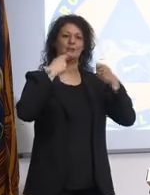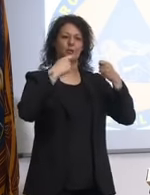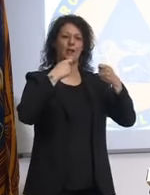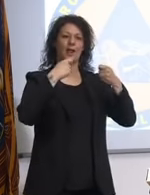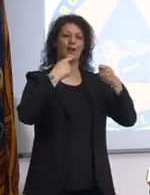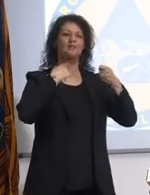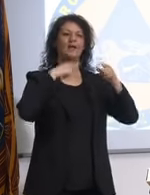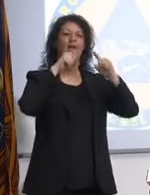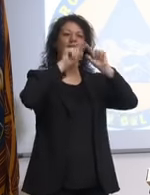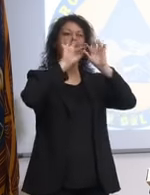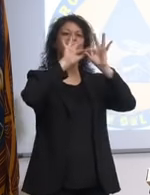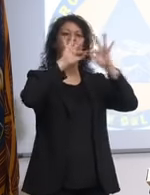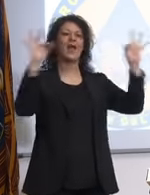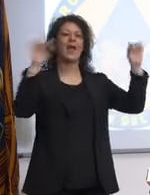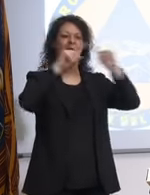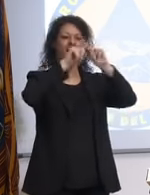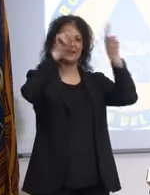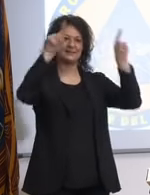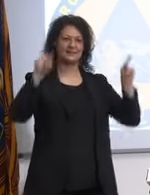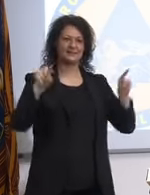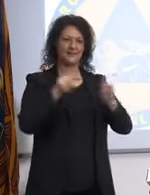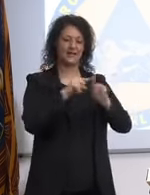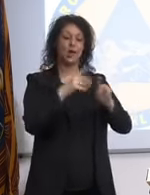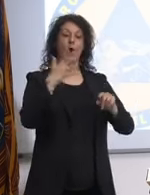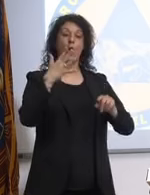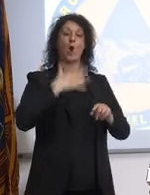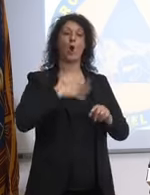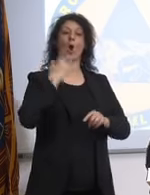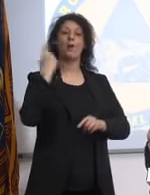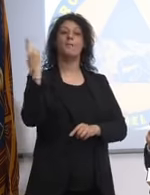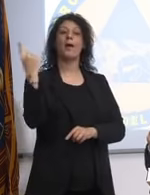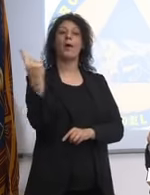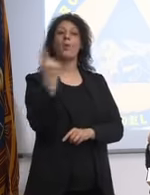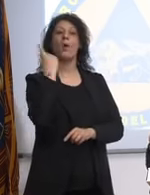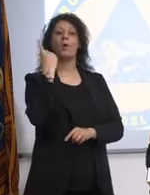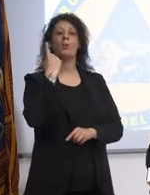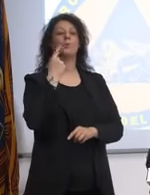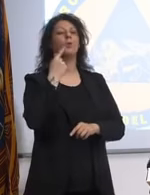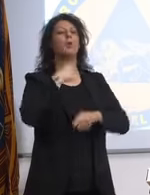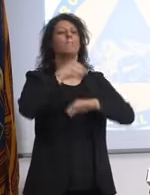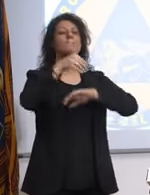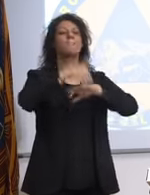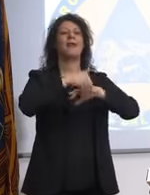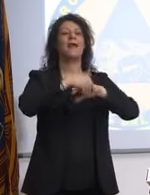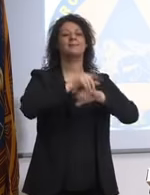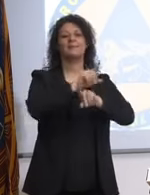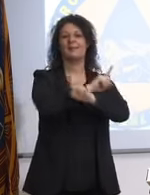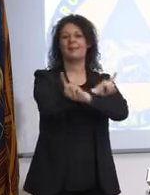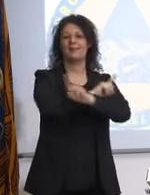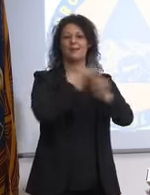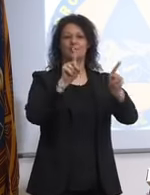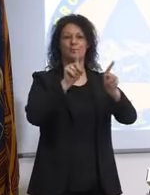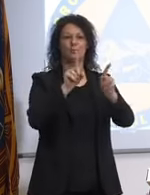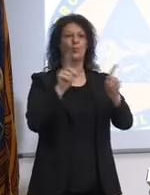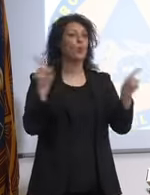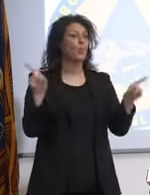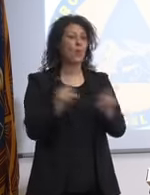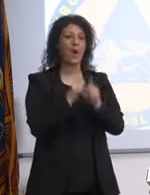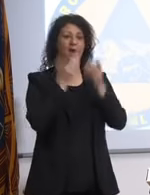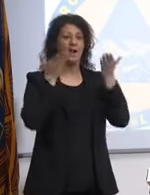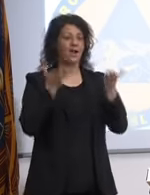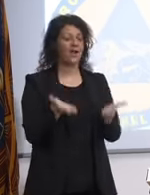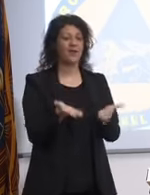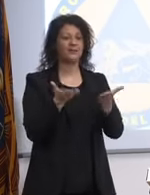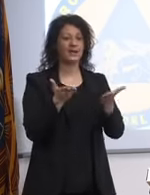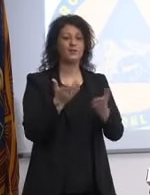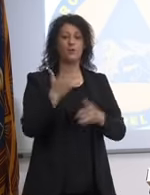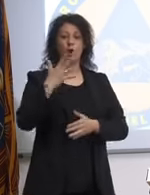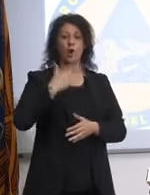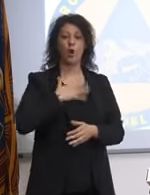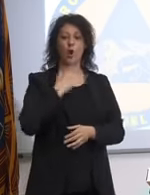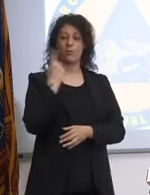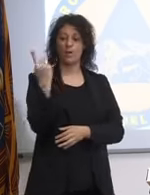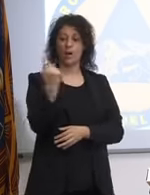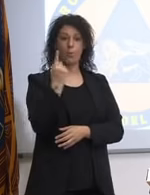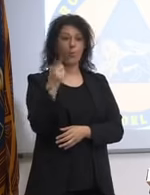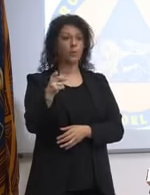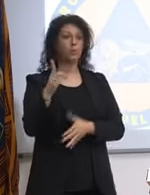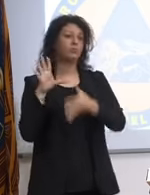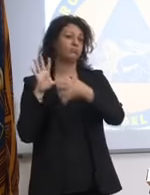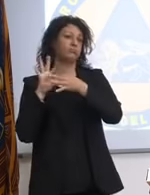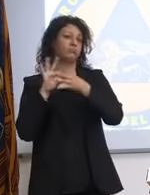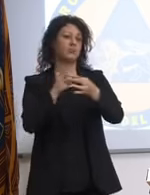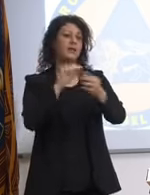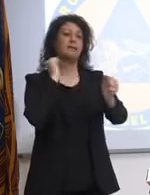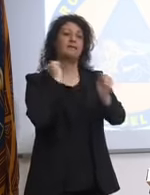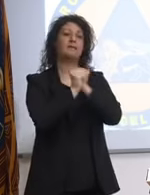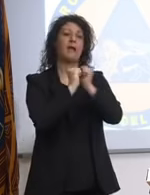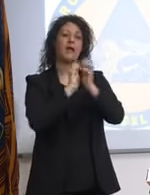nessuno. E questa è la tragedia, per colpa di qualcuno non si fa più credito a una comunità che si comporta correttamente.